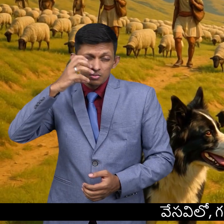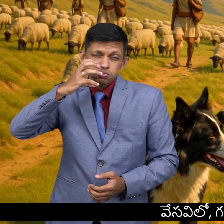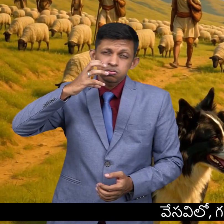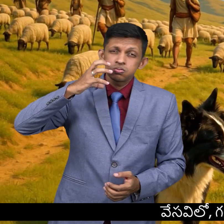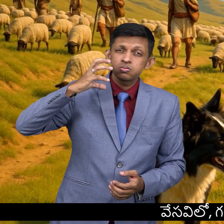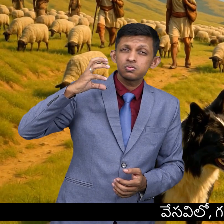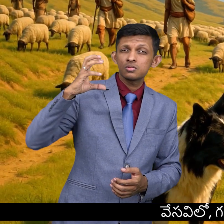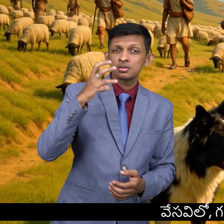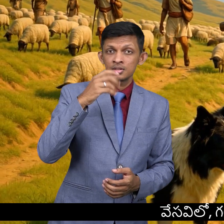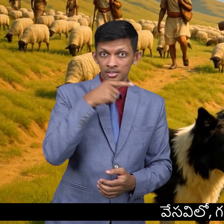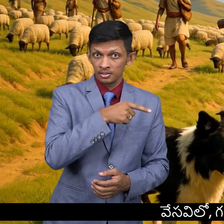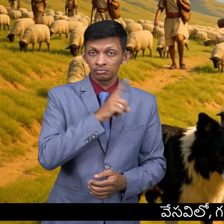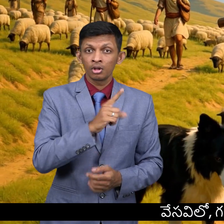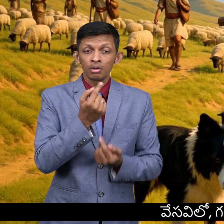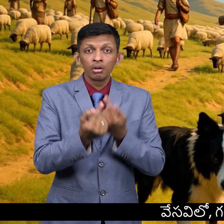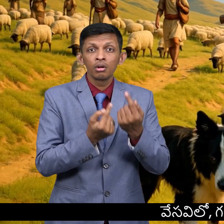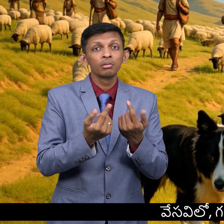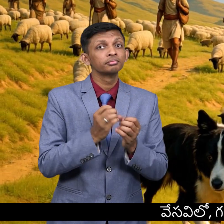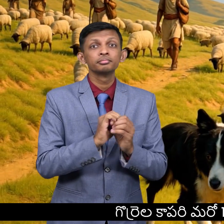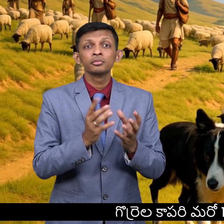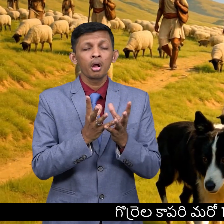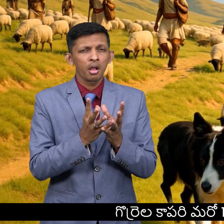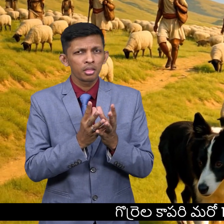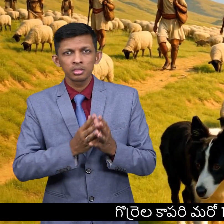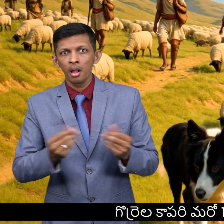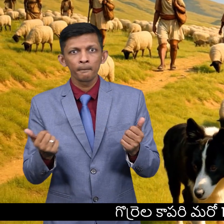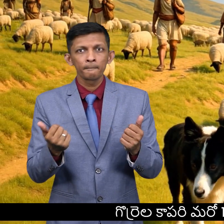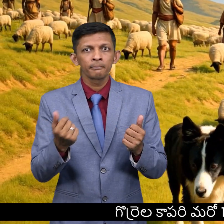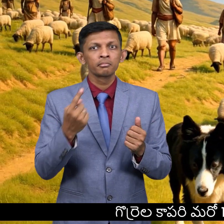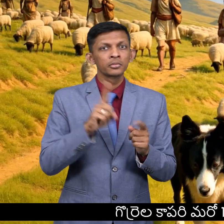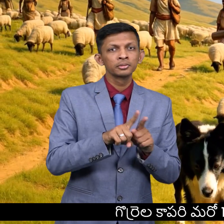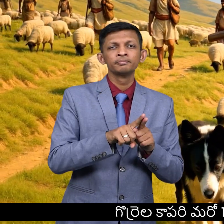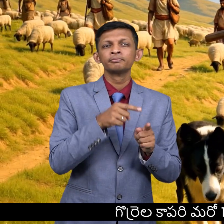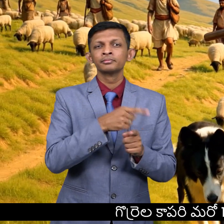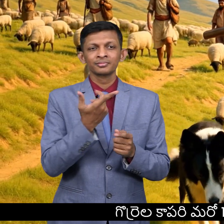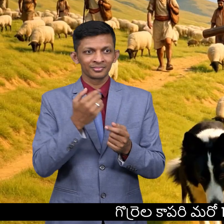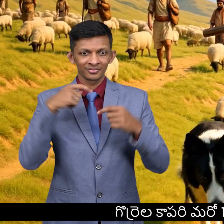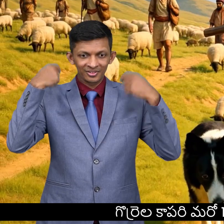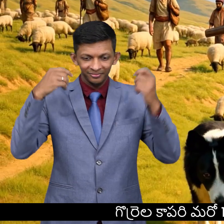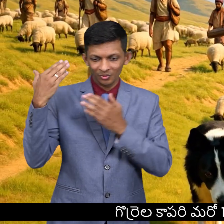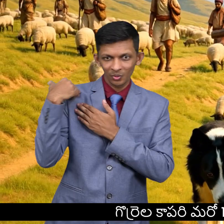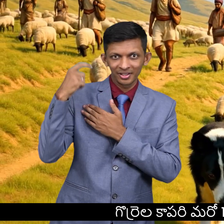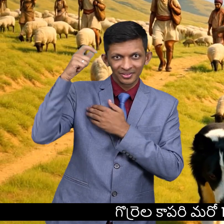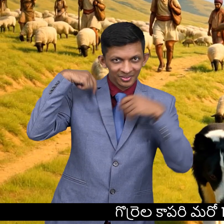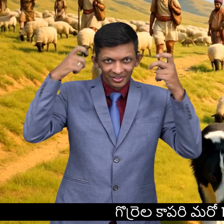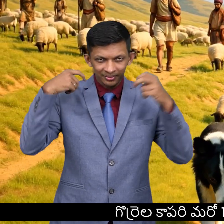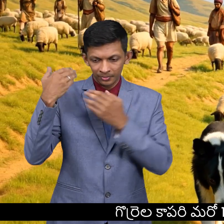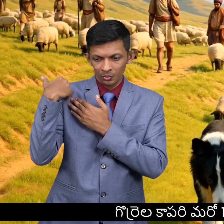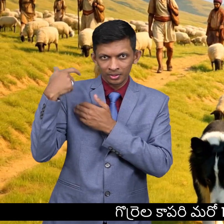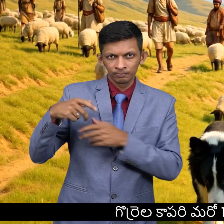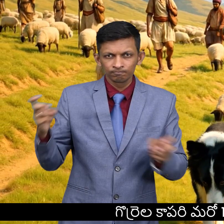వేసవిలో గడ్డి తక్కువగా ఉన్నప్పుడు గొర్రెల కాపరి మరో 10 మంది గొర్రెల కాపరితో కలిసి